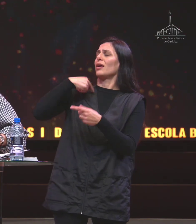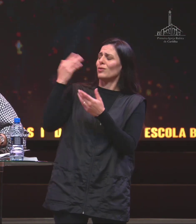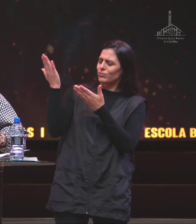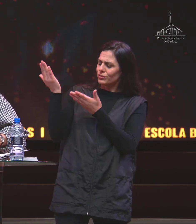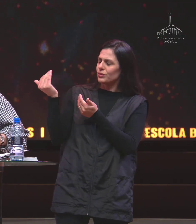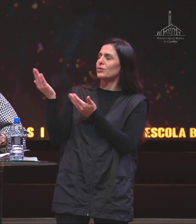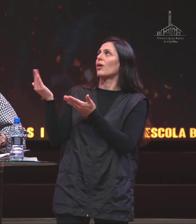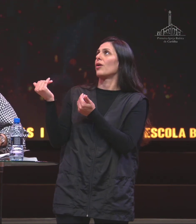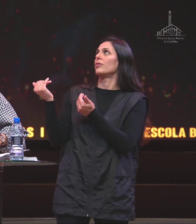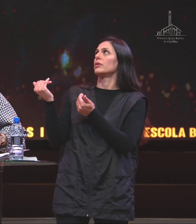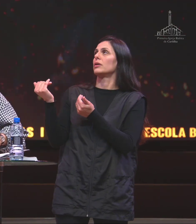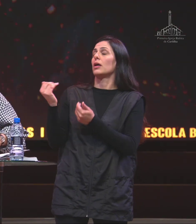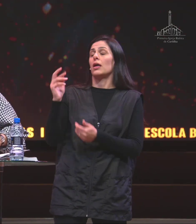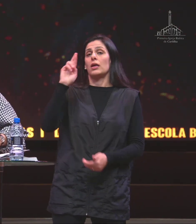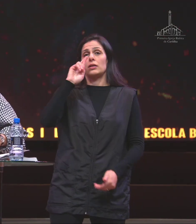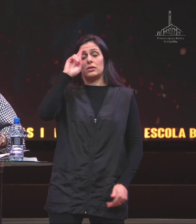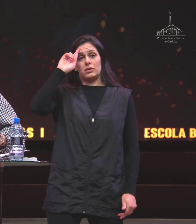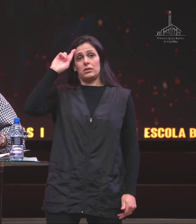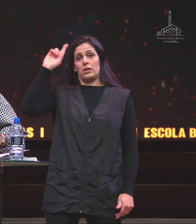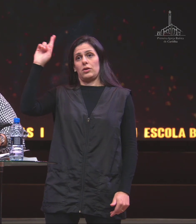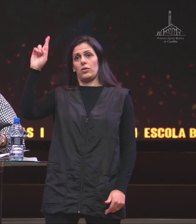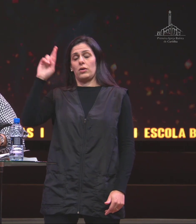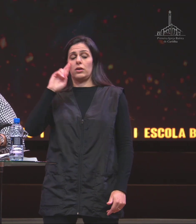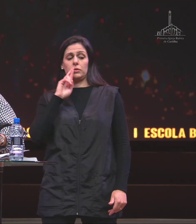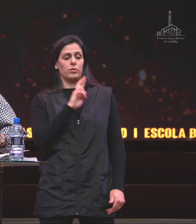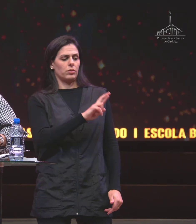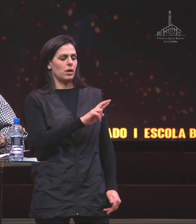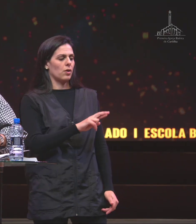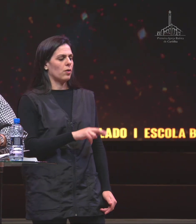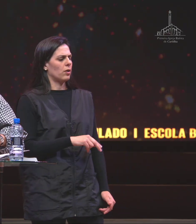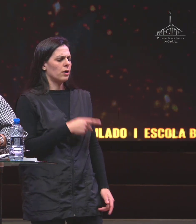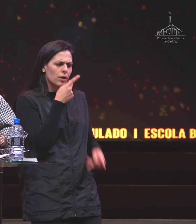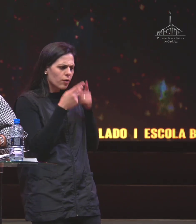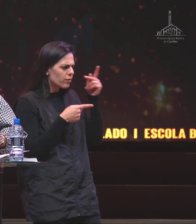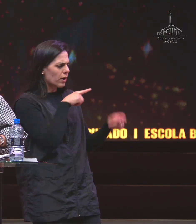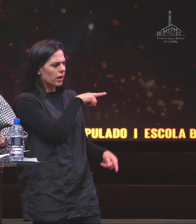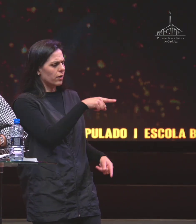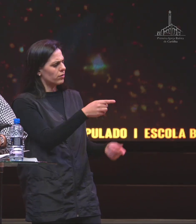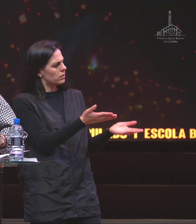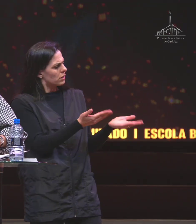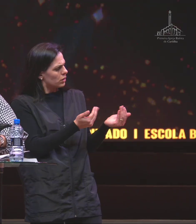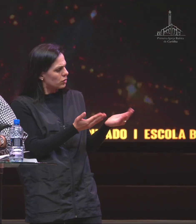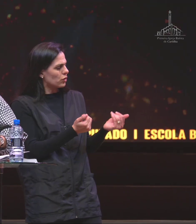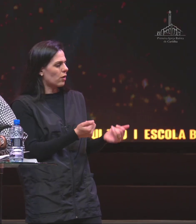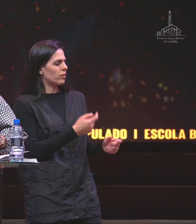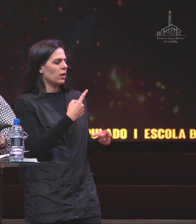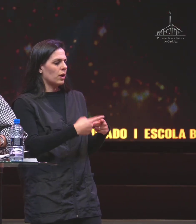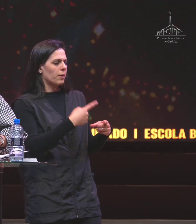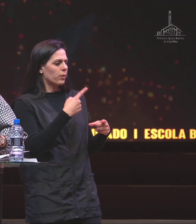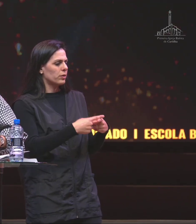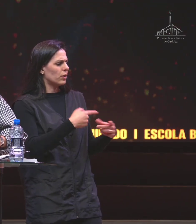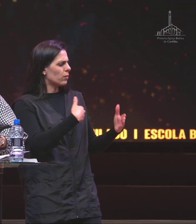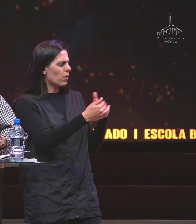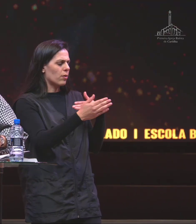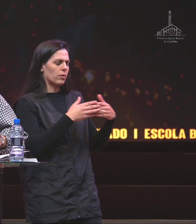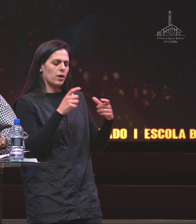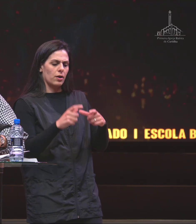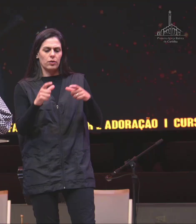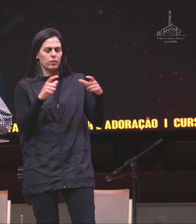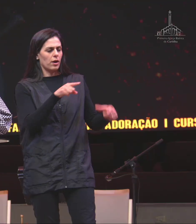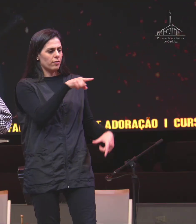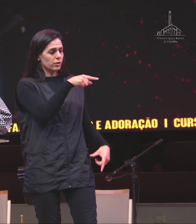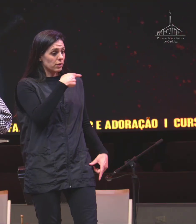comigo. E muitas vezes nós nos vemos intimidados por aquilo que Deus coloca na nossa mão, à nossa frente, né? A missão que Ele